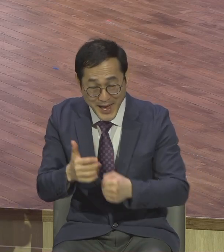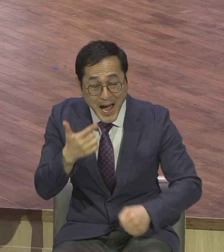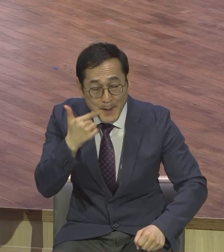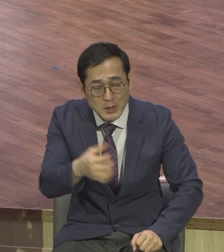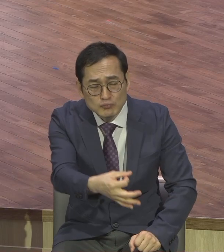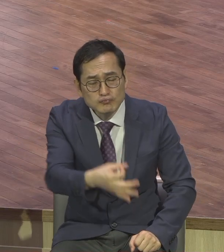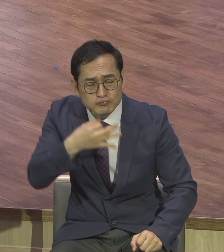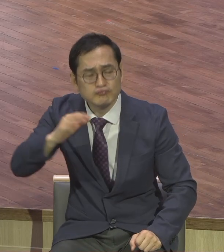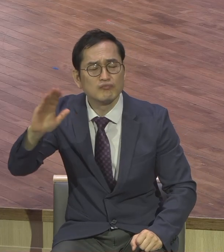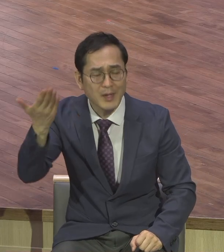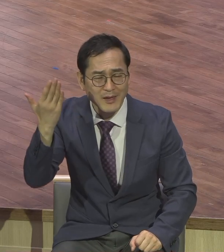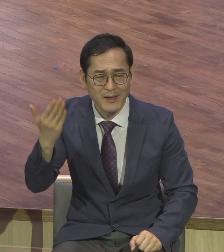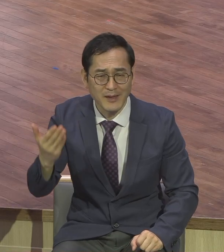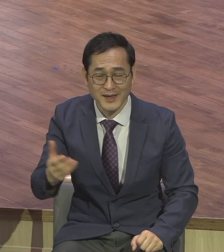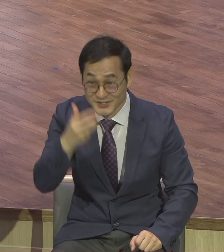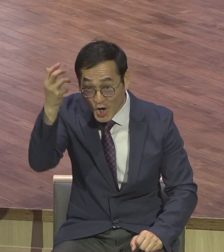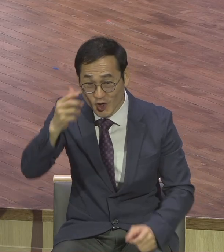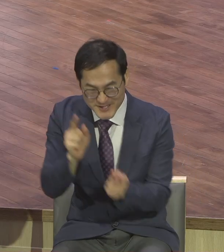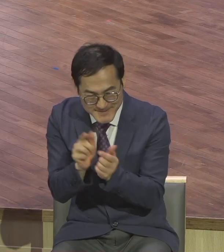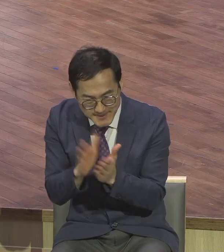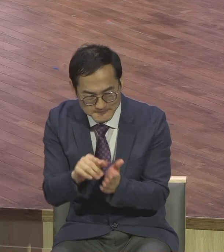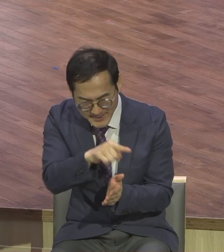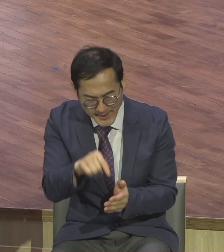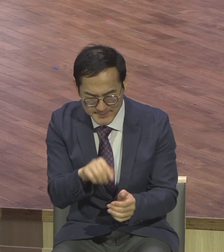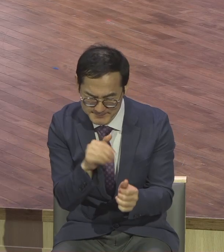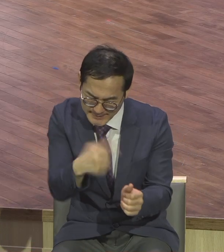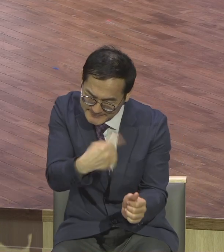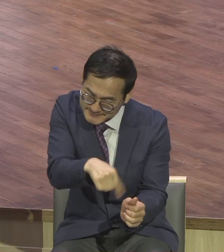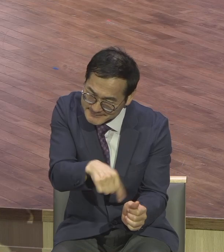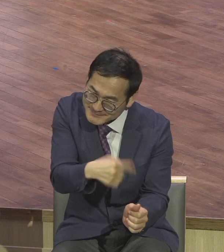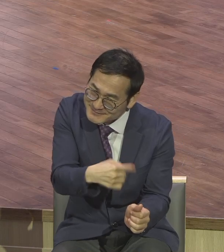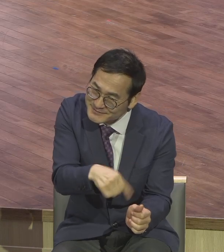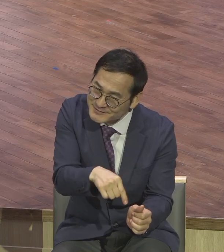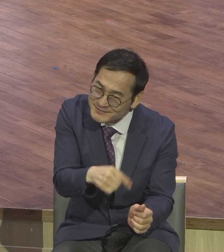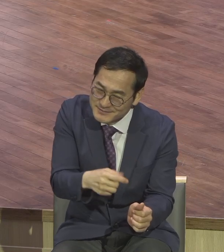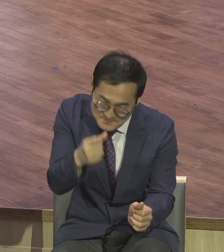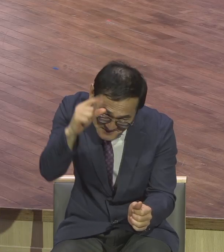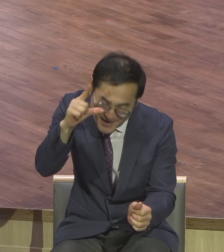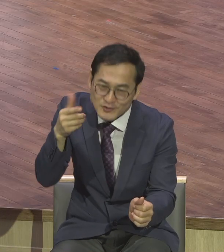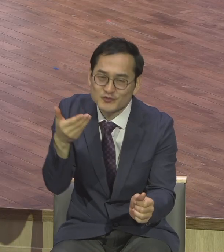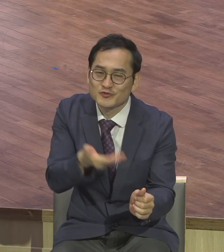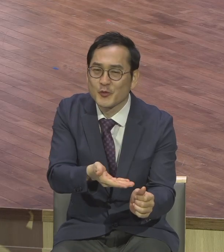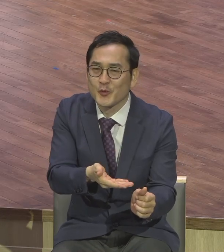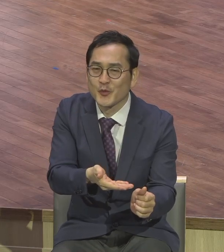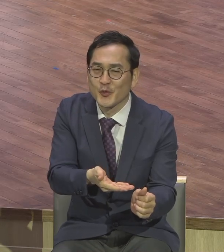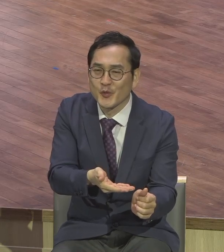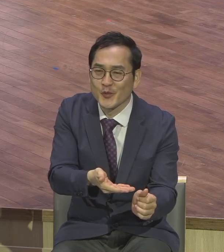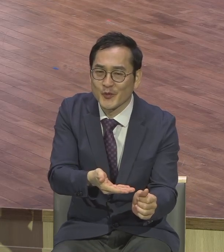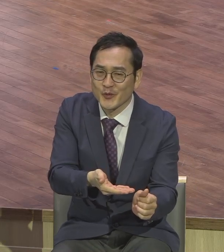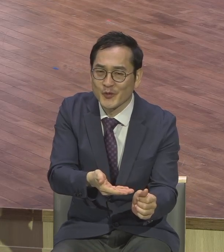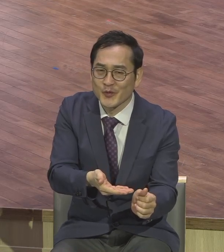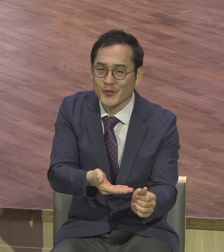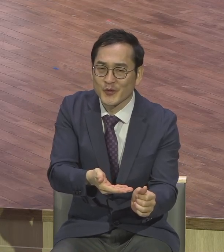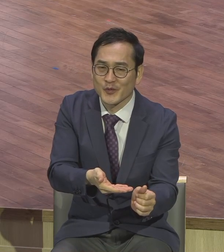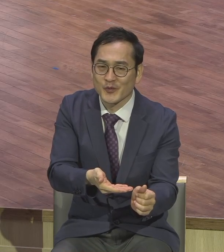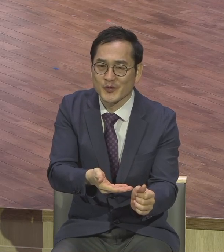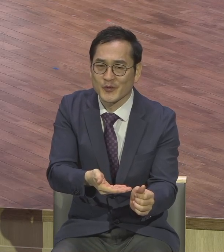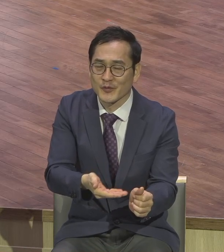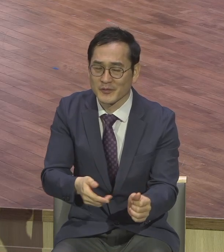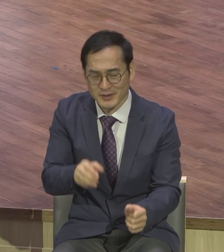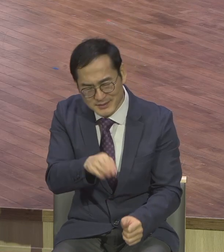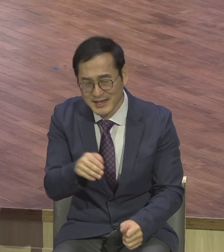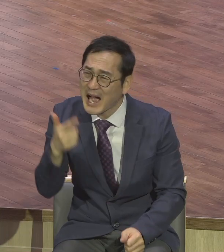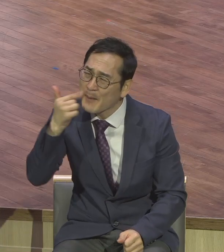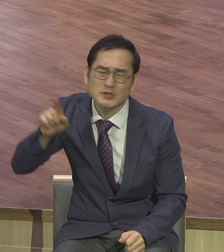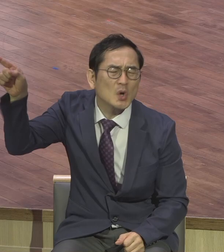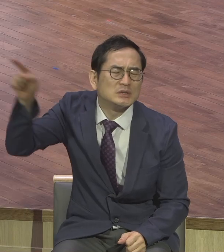부르짖느니라. 성령이 치니 우리의 영과 더불어 우리가 하나님의 자녀인 것을 증언하시나니, 그렇게 말씀하고